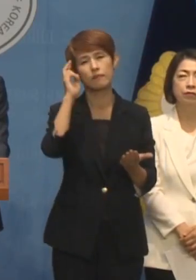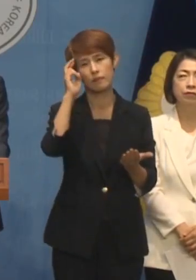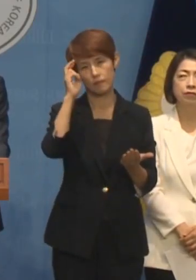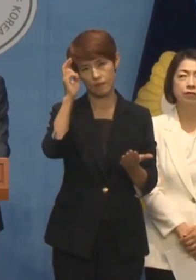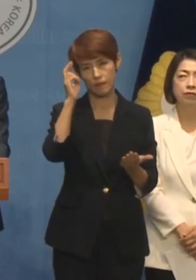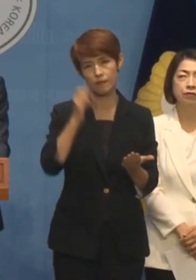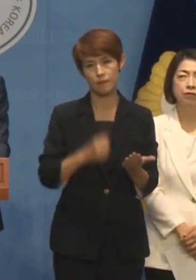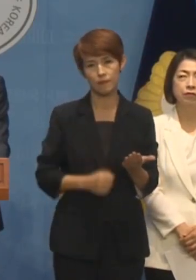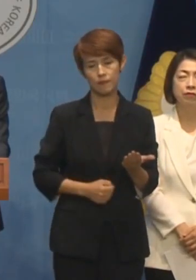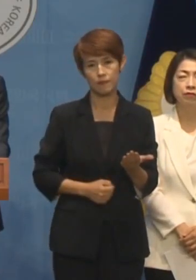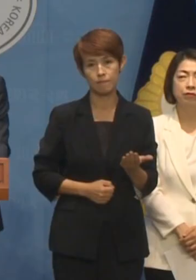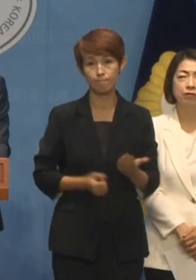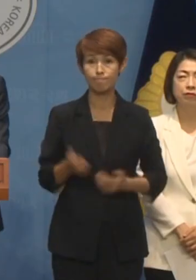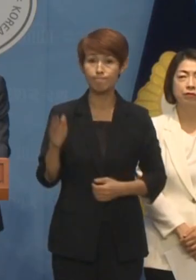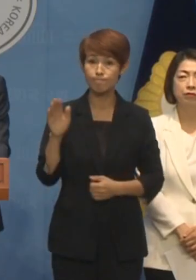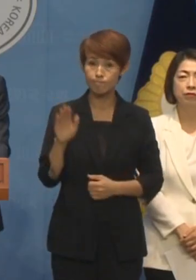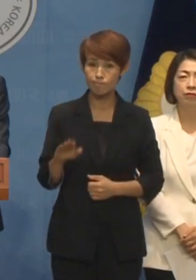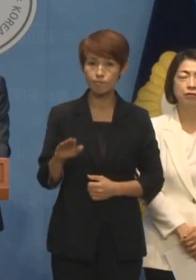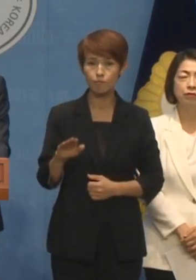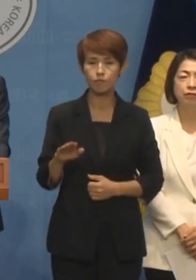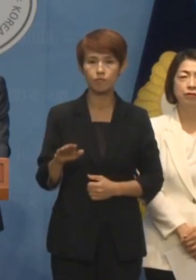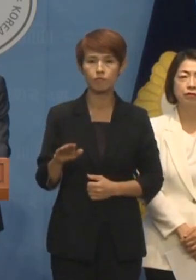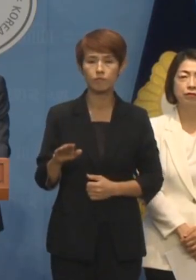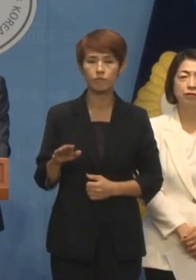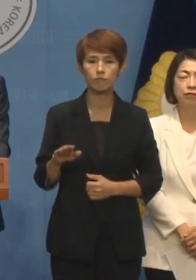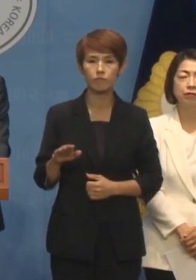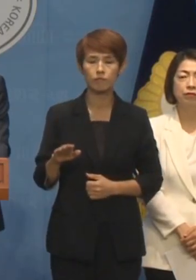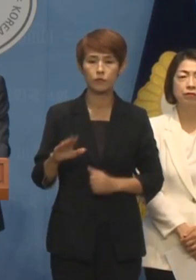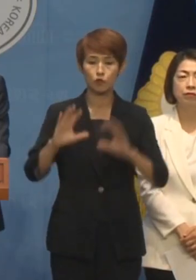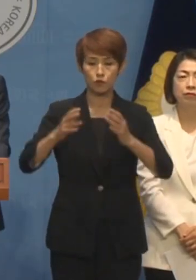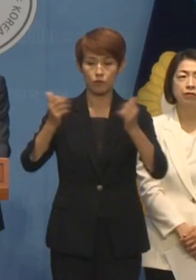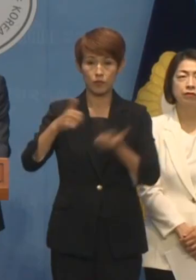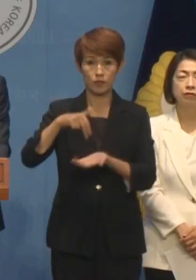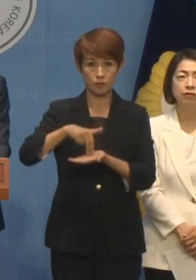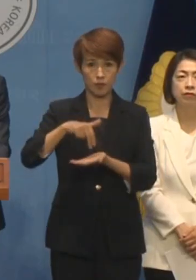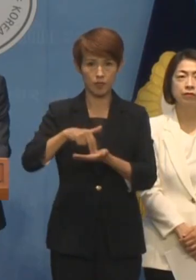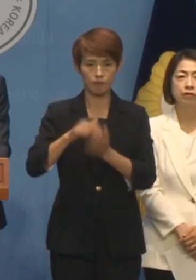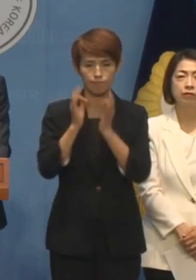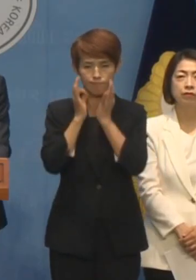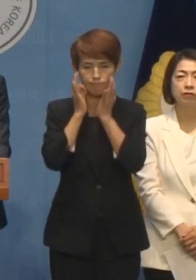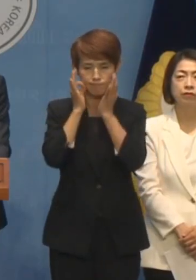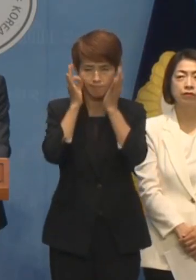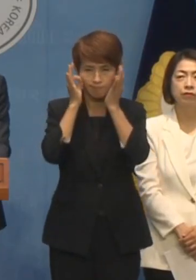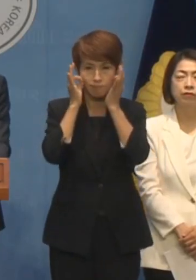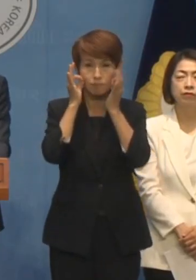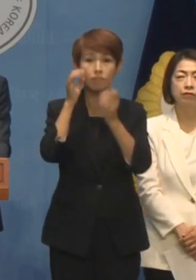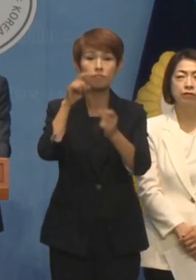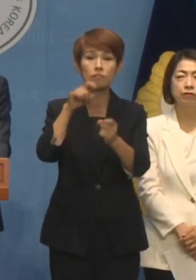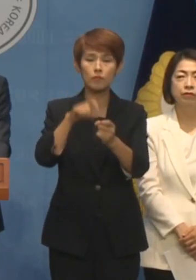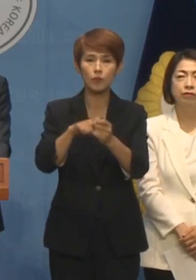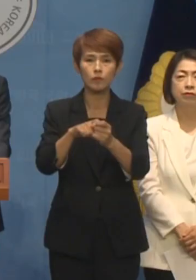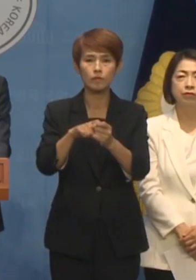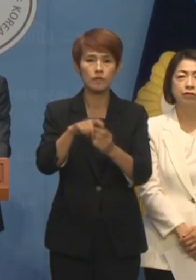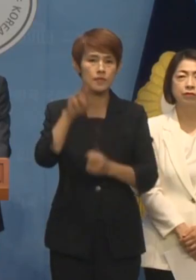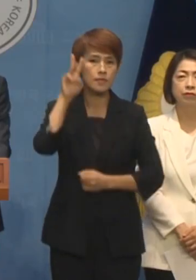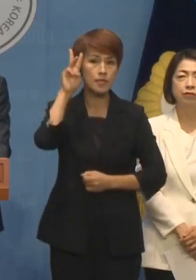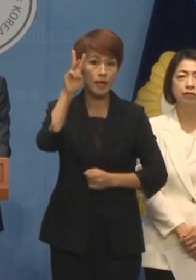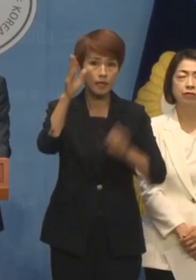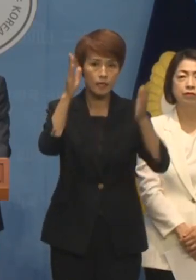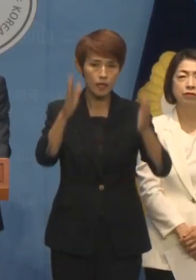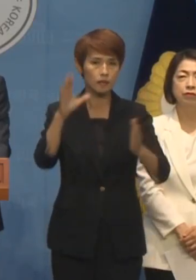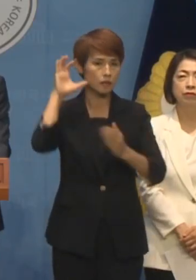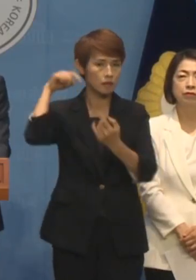예상되고는 있습니다. 그럼에도 불구하고 저희는 국회 차원에서의 최선의 노력을 다하기 위해서 사흘